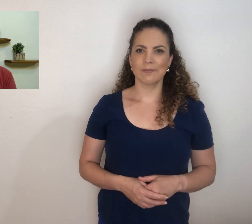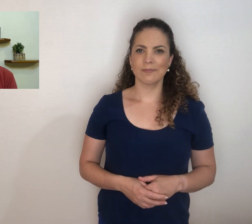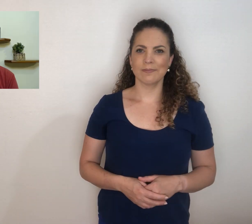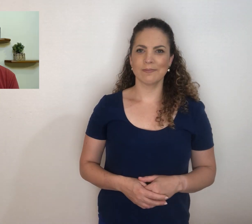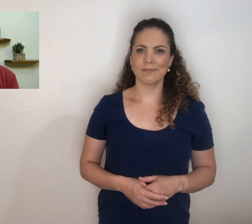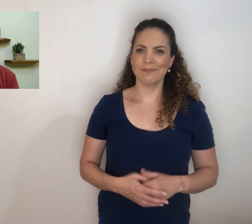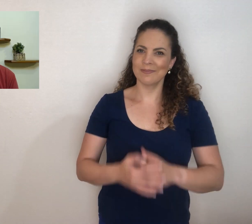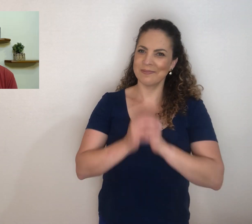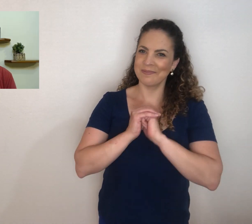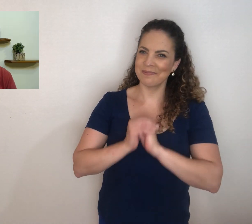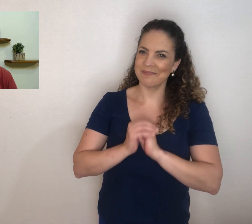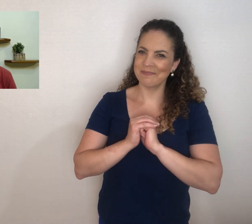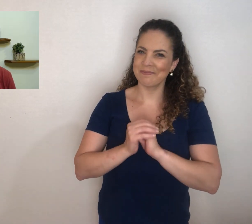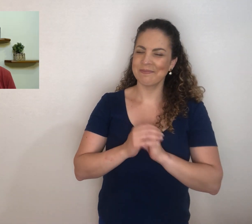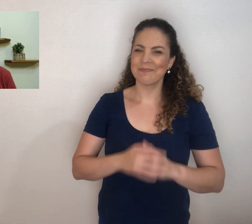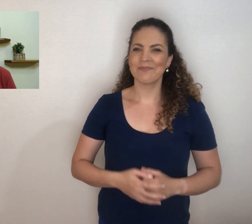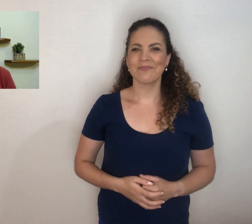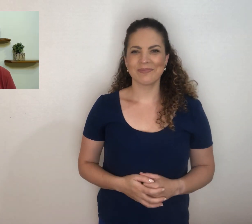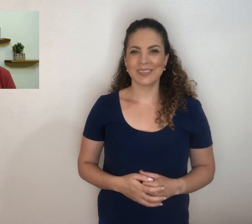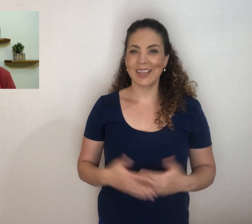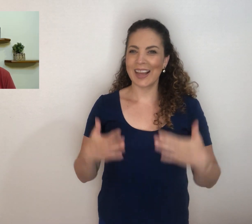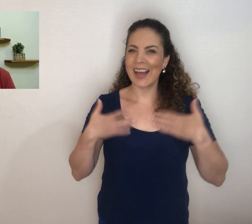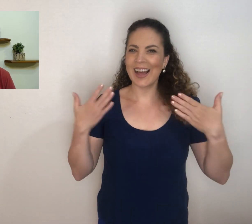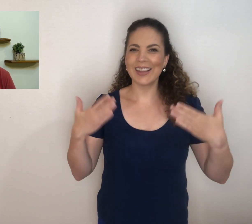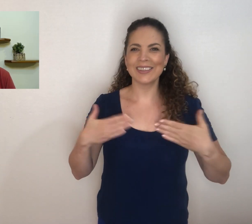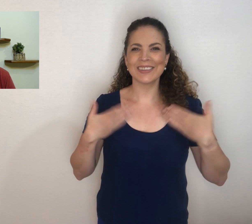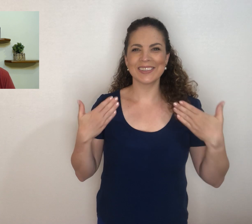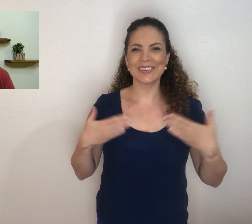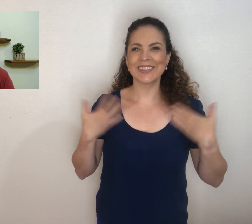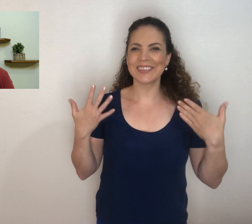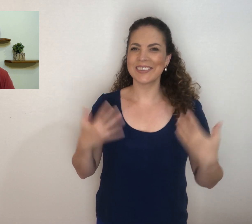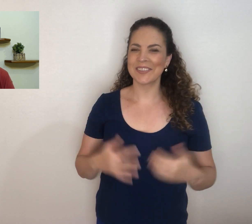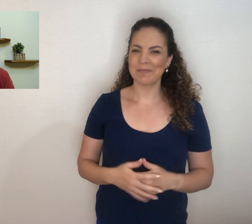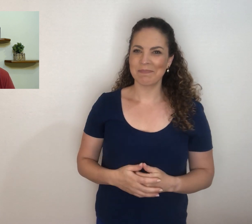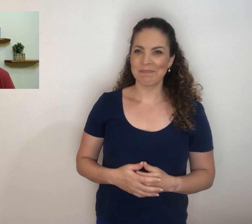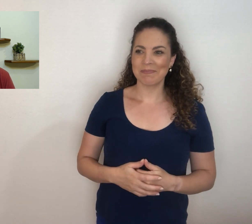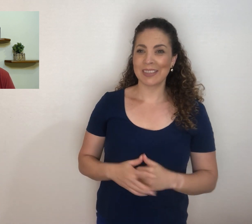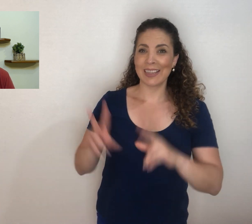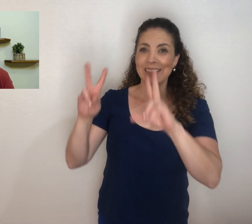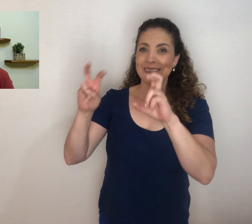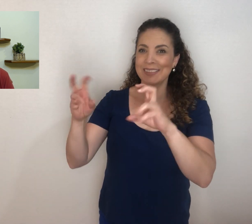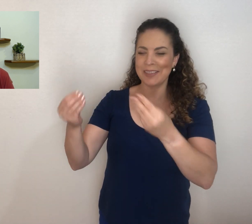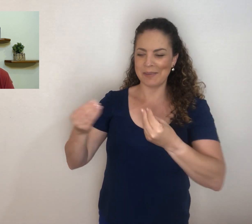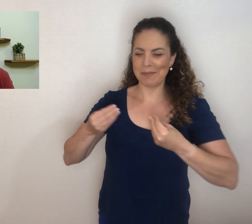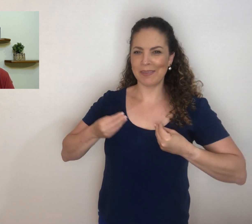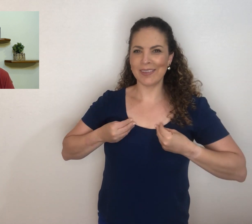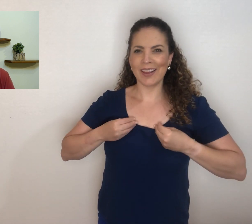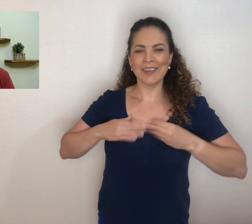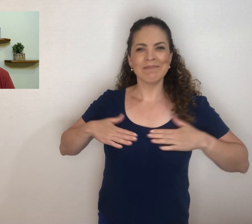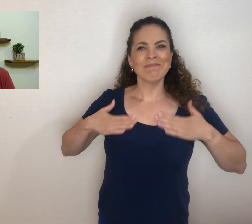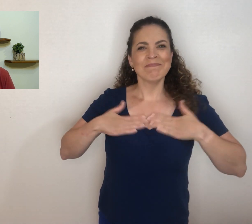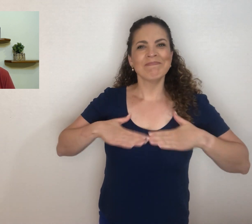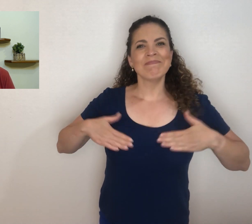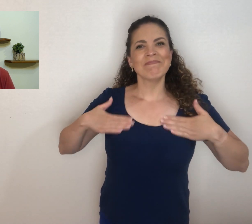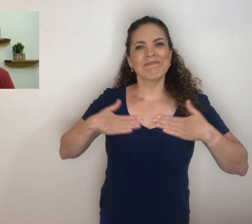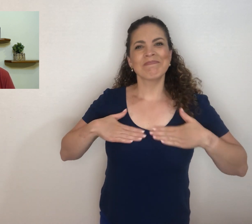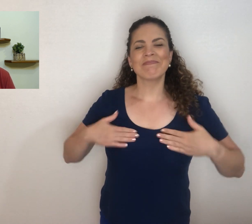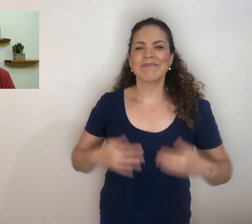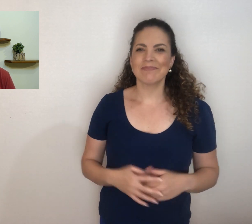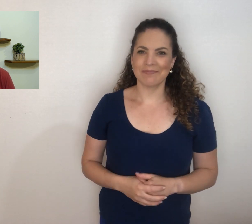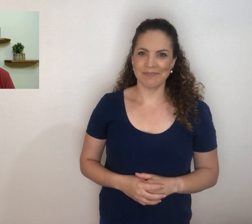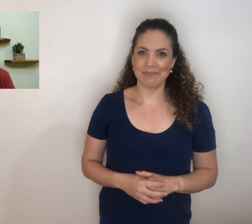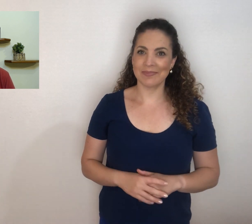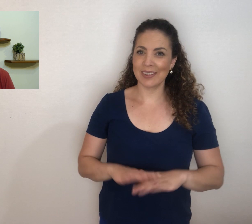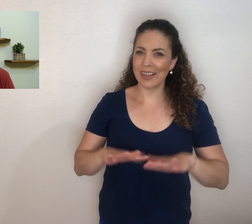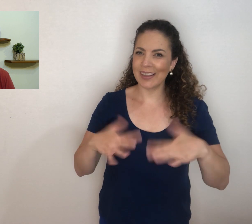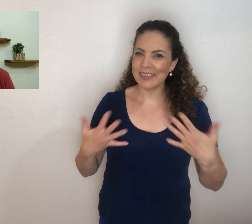querido. Amém. Alegria mesmo, irmãos. Esse tema sempre enche nosso coração, né?